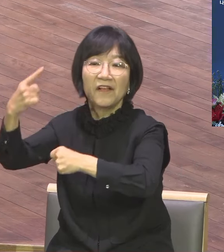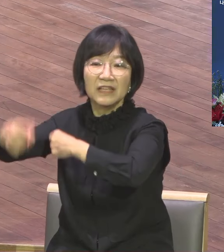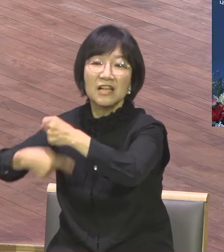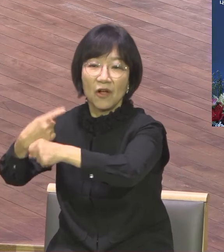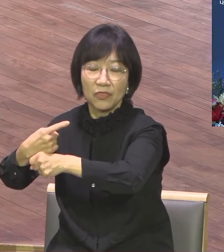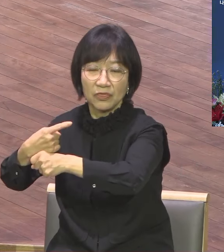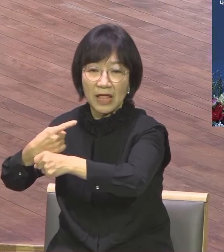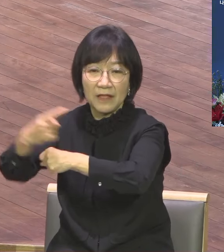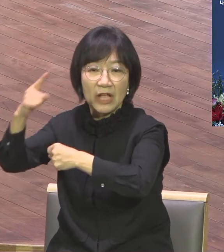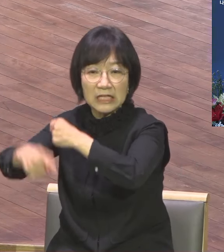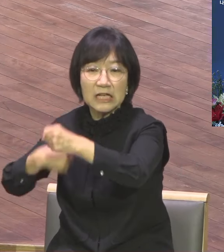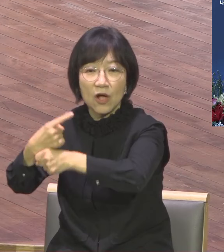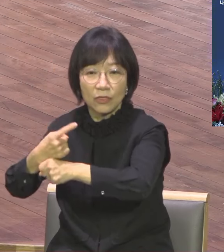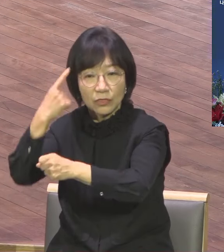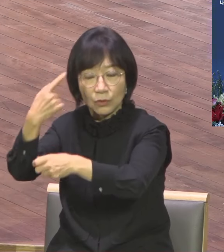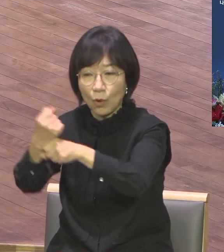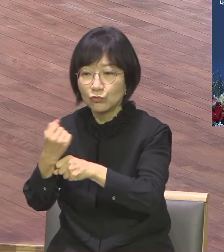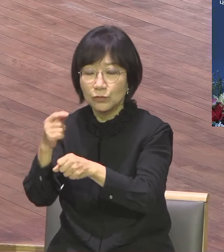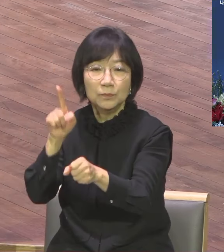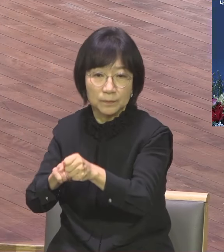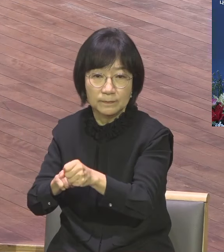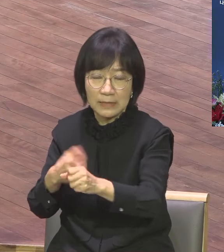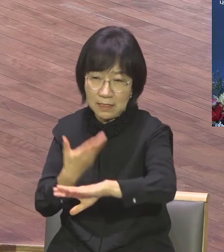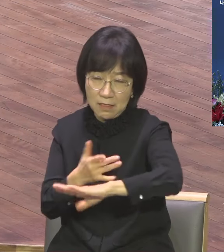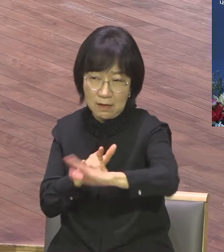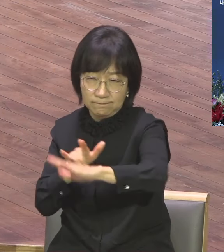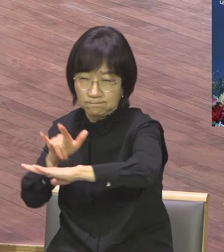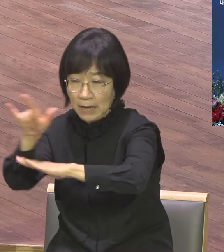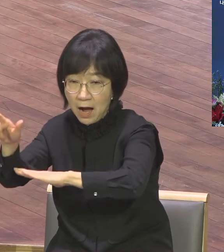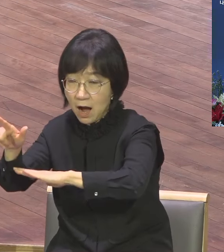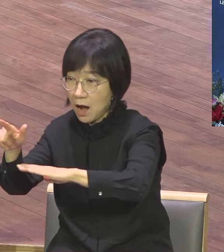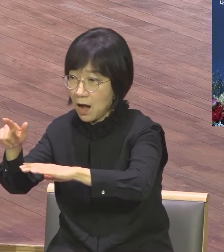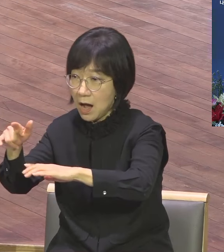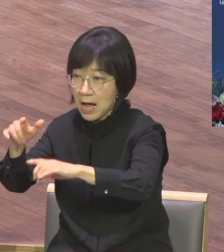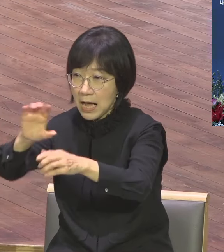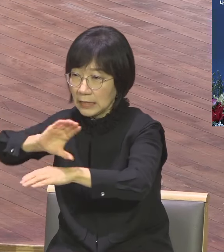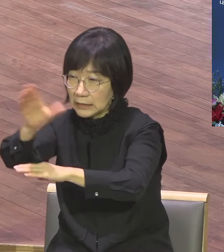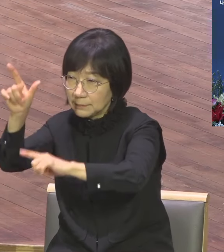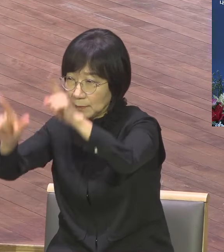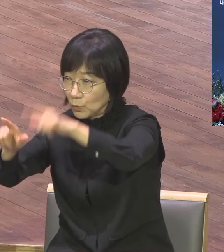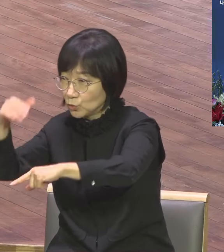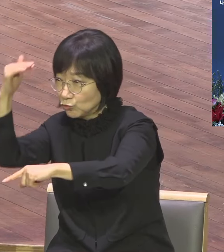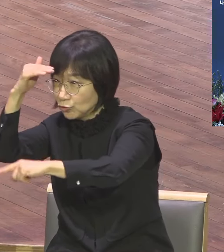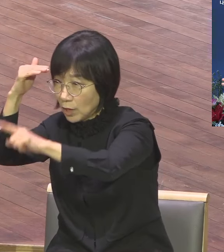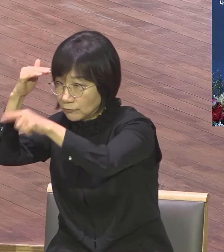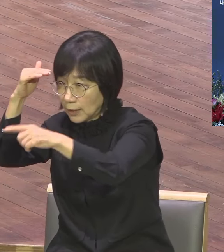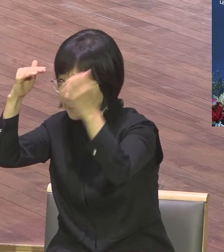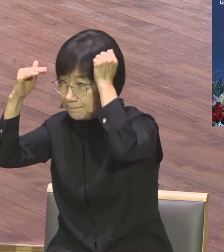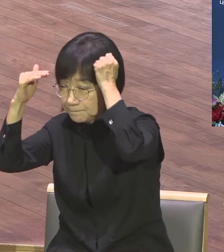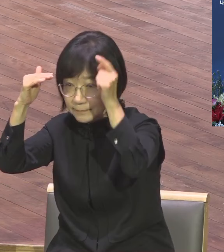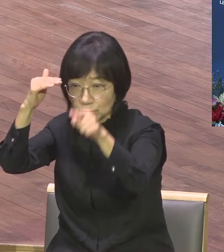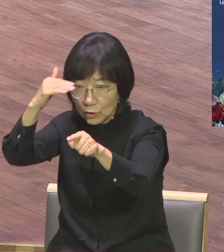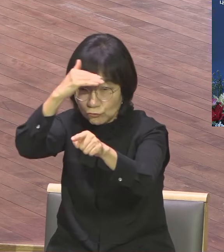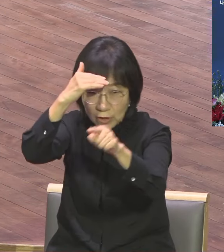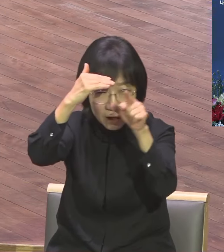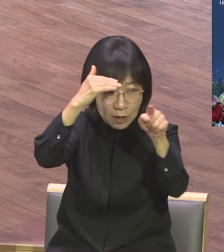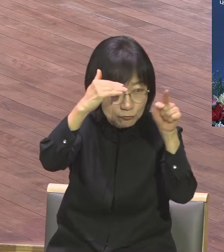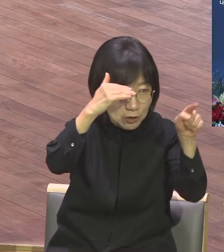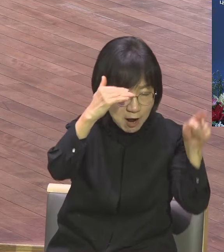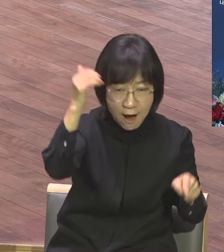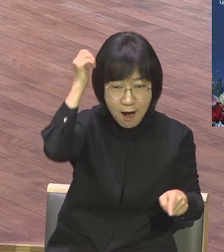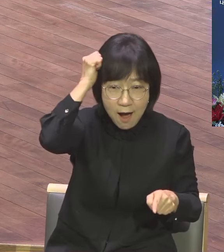가서 영감을 얻고 또 각 나라별로 크리스마스 장식을 쫙 살펴보고